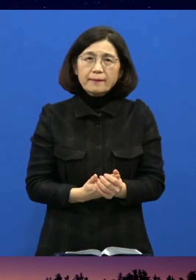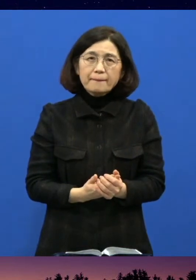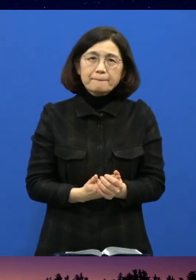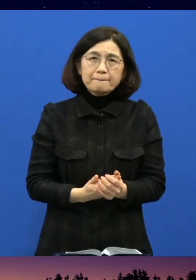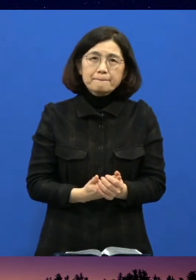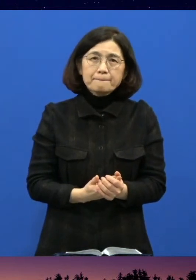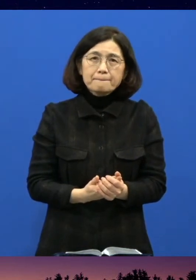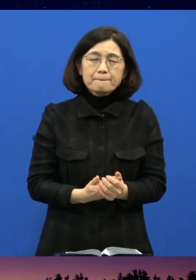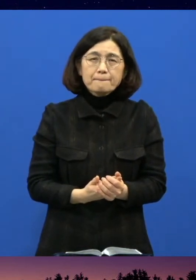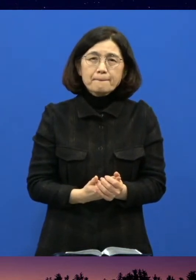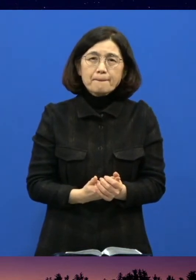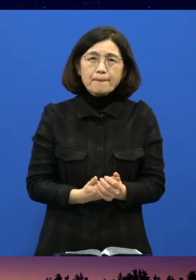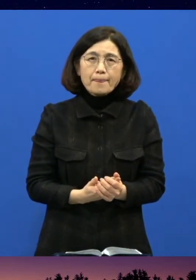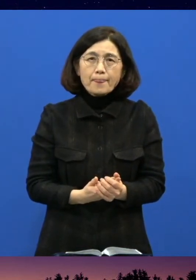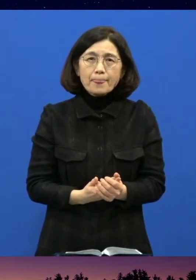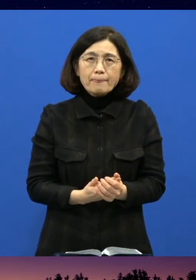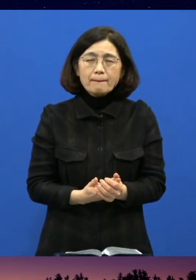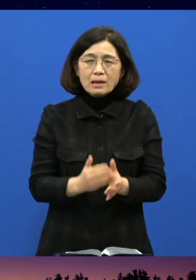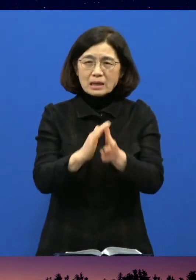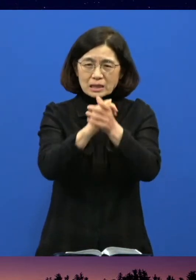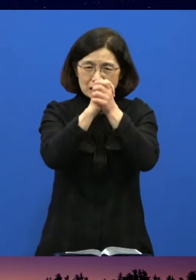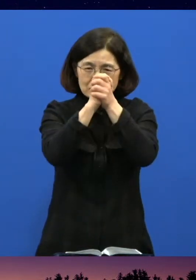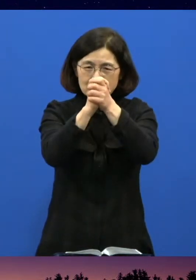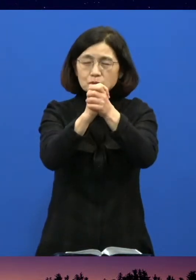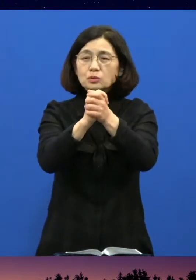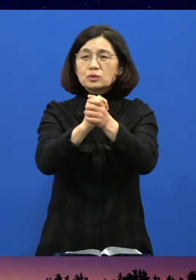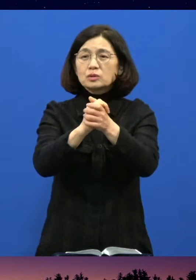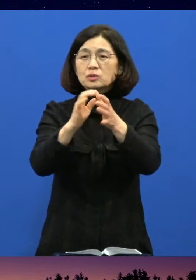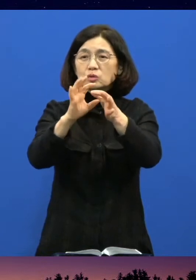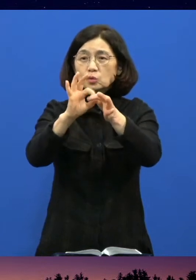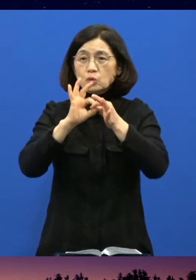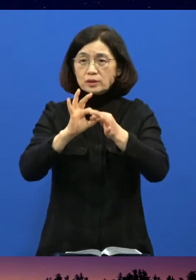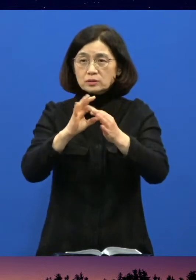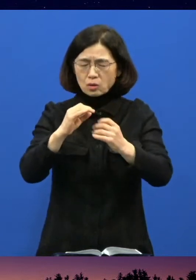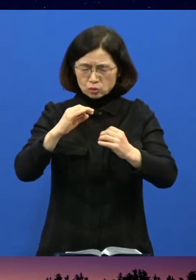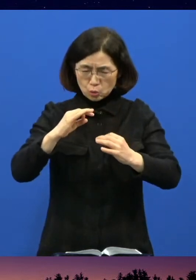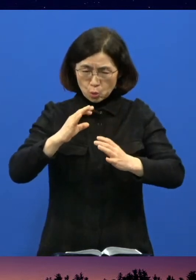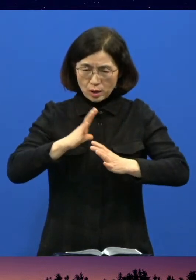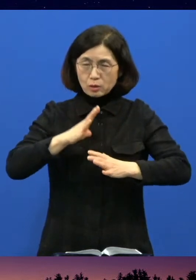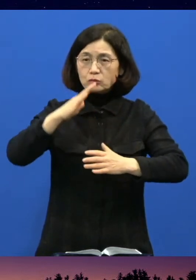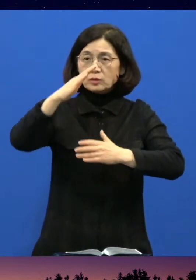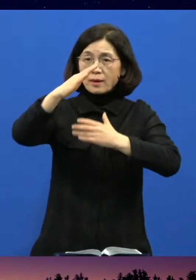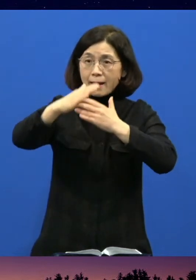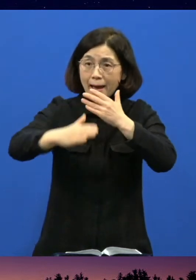기도로 옮겨져 가는 과정 중에서 놀라운 일들이 일어난다.